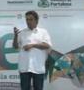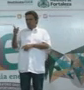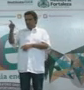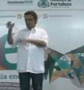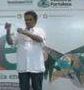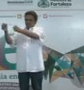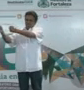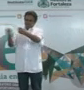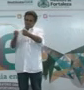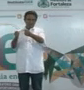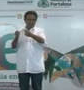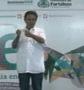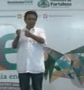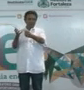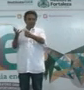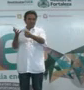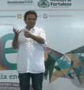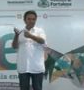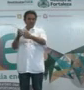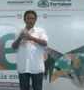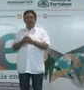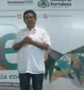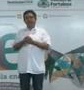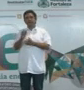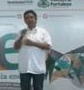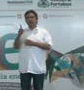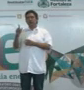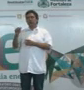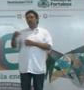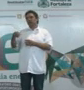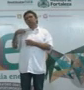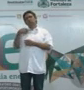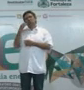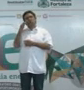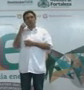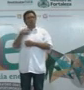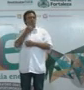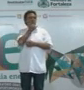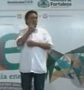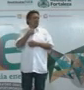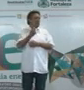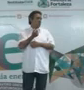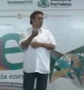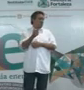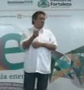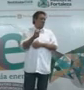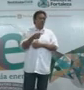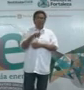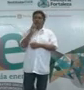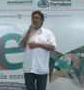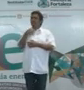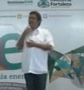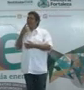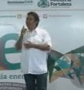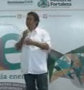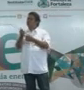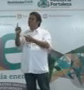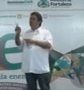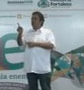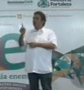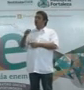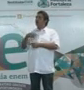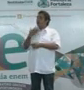os xiitas lá não, hein? E o Saddam disse: macho, eu não tenho condições não, eu tenho dinheiro para isso não. E o americano disse: eu não estou falando de dinheiro não, mas eu